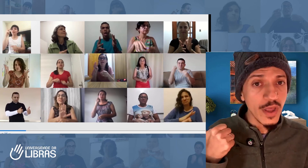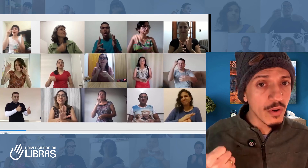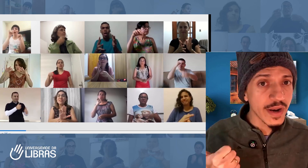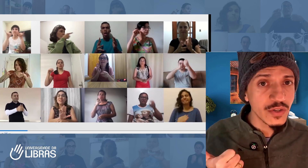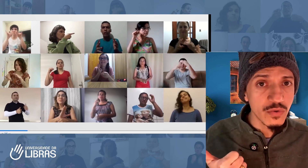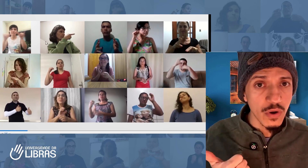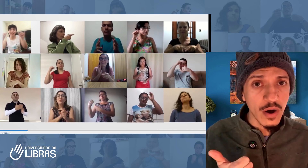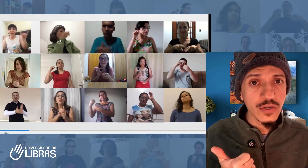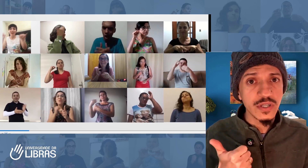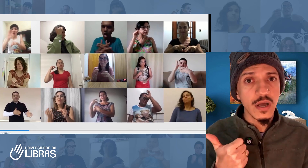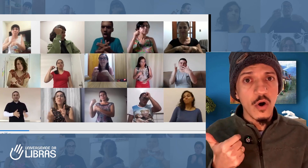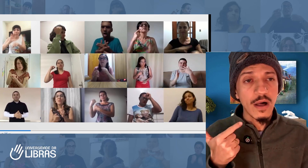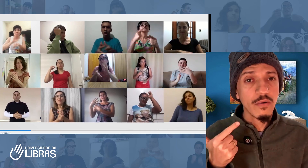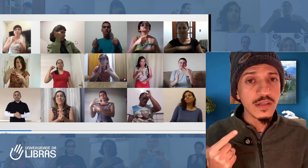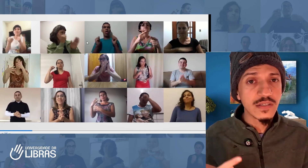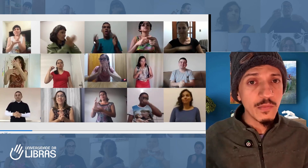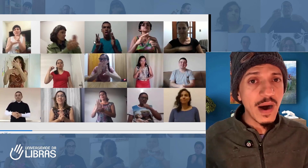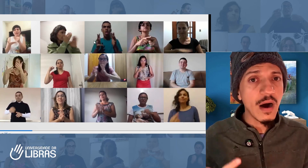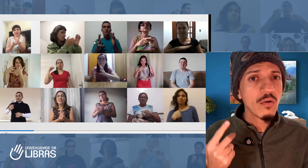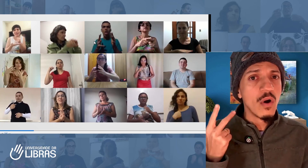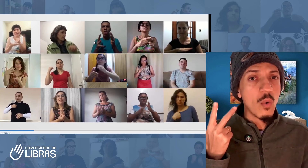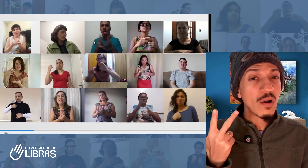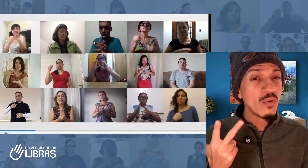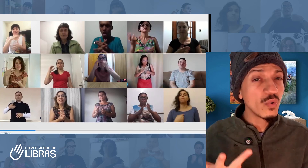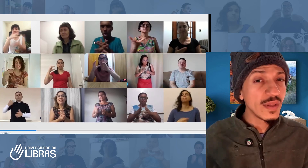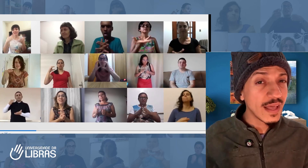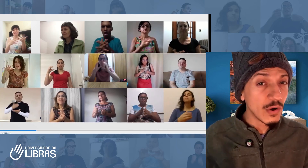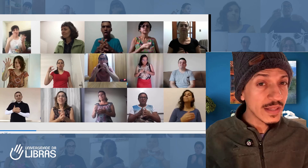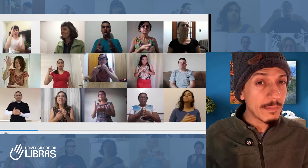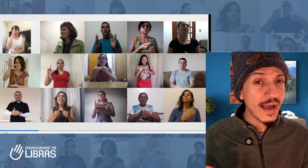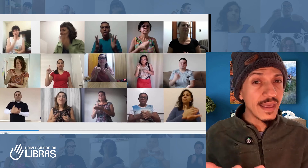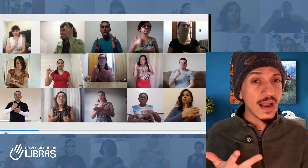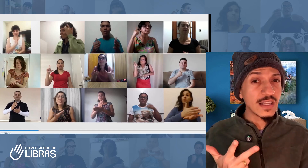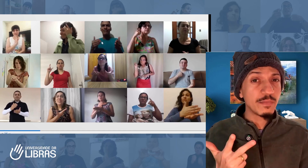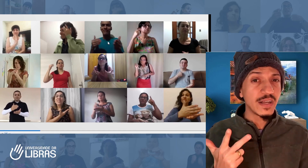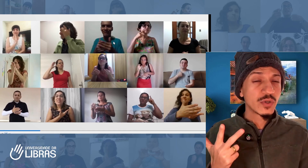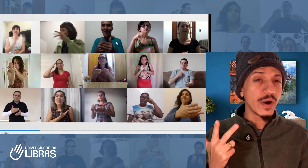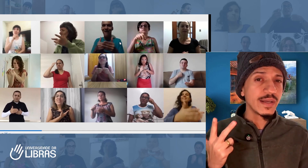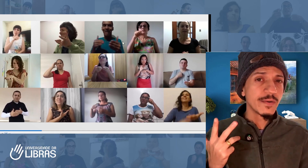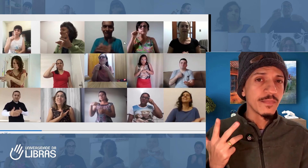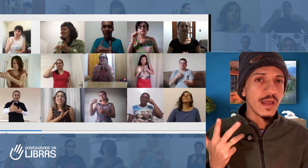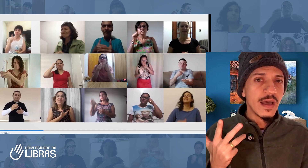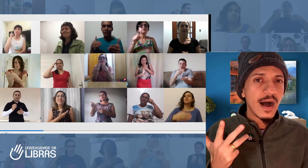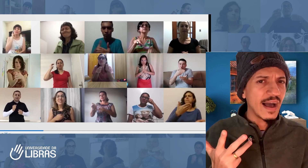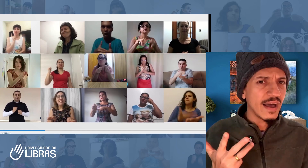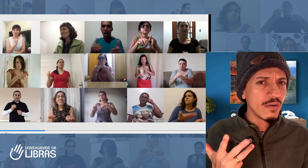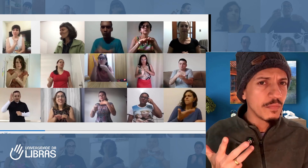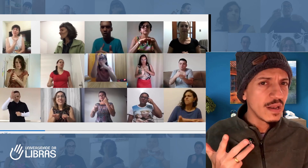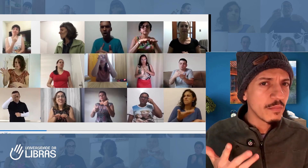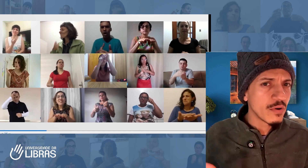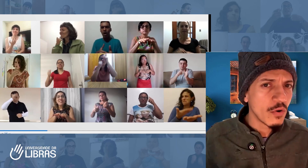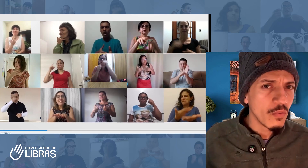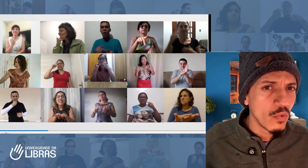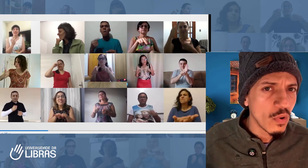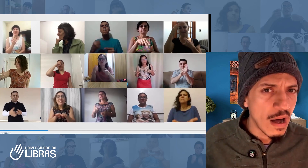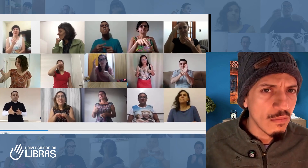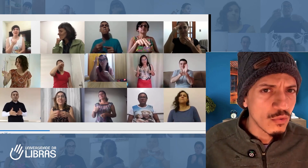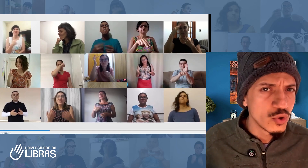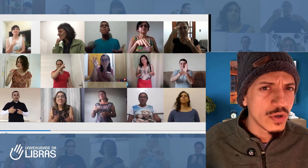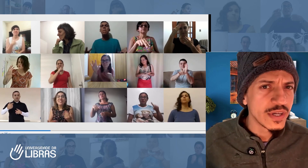Grande do Norte, uma aluna de São Paulo, um aluno do interior da Bahia, lá de Brejões. Eu não me lembro de onde era essa